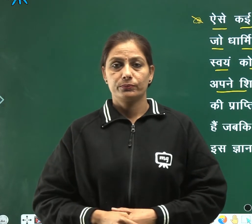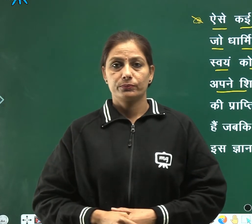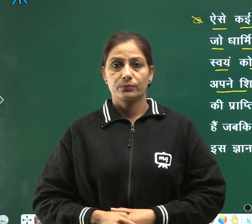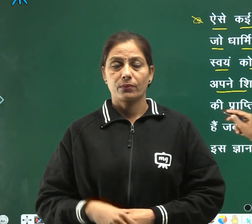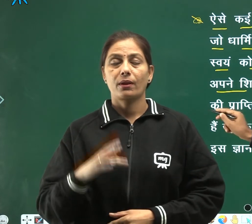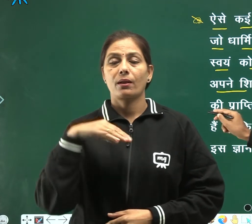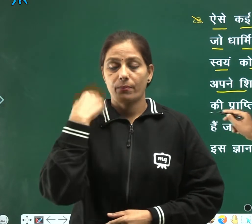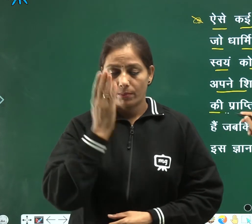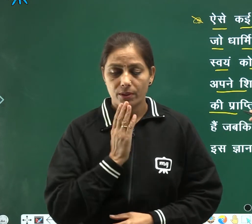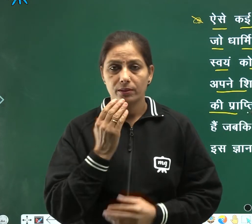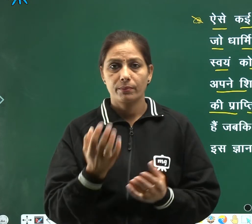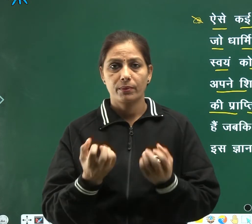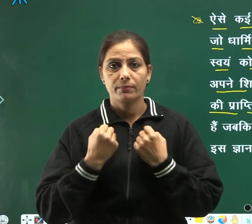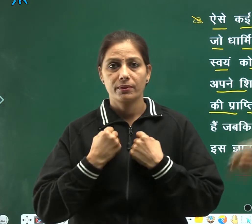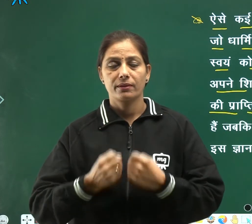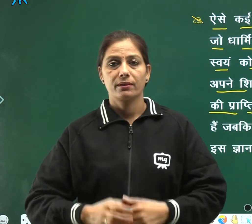परमात्मा की प्राप्ति के